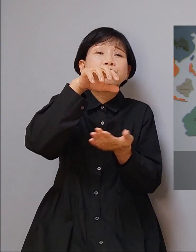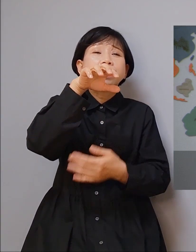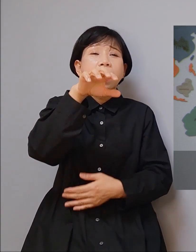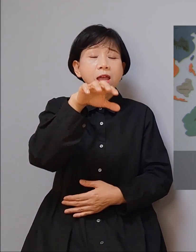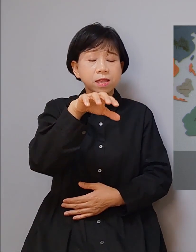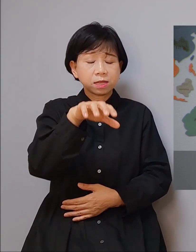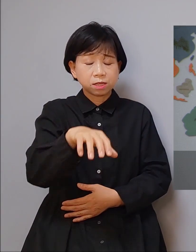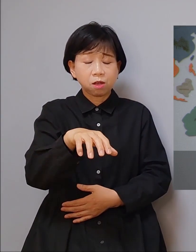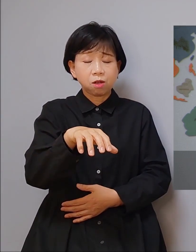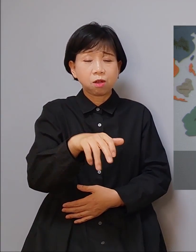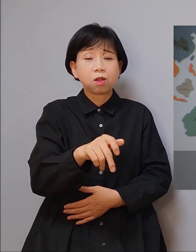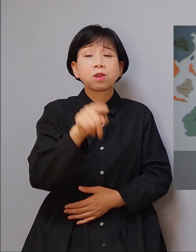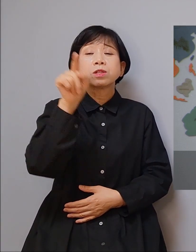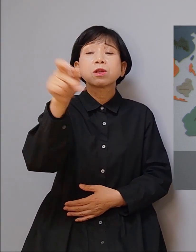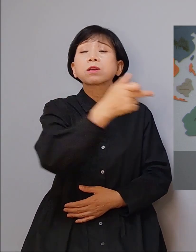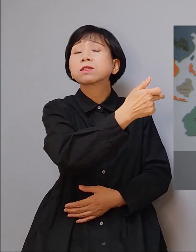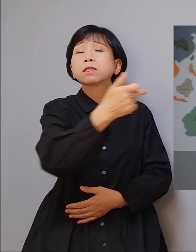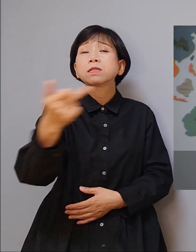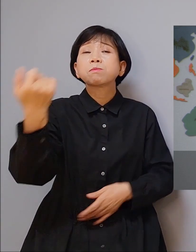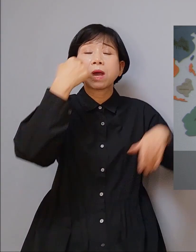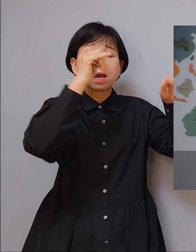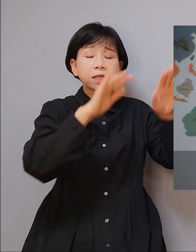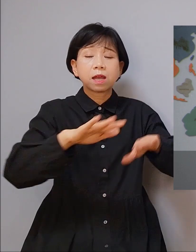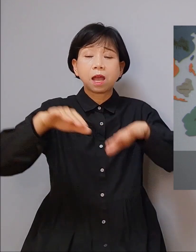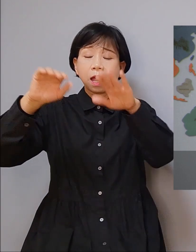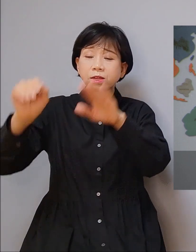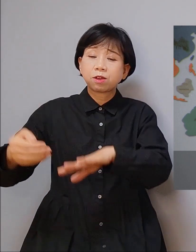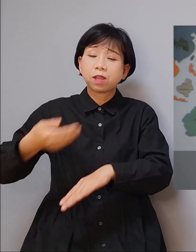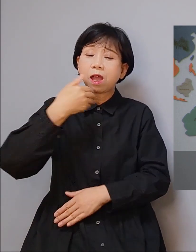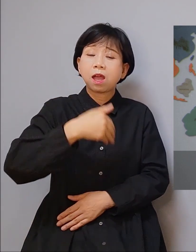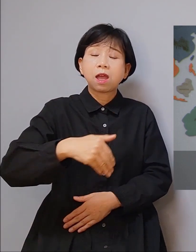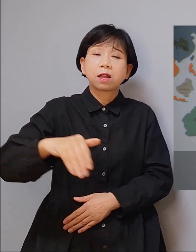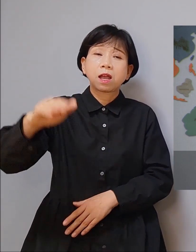얕은 물가에서 저 큰 바다